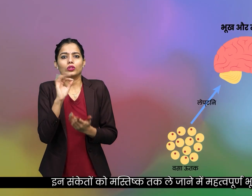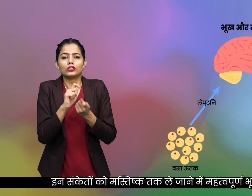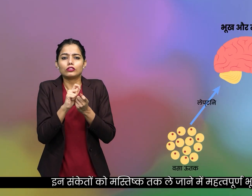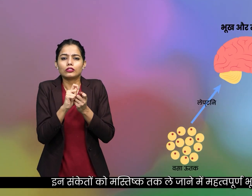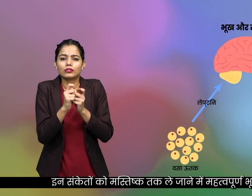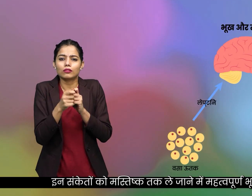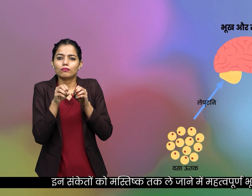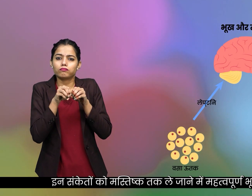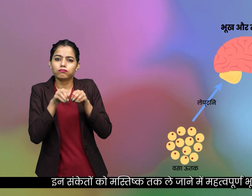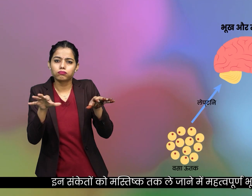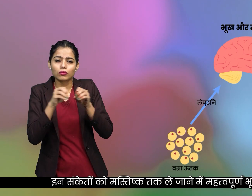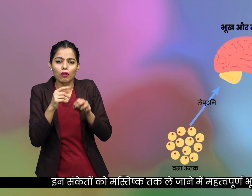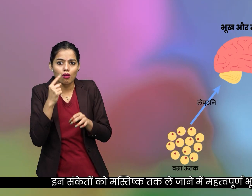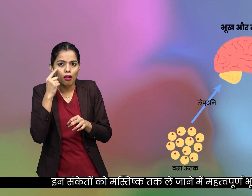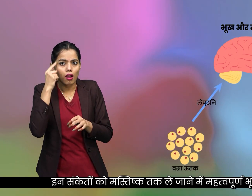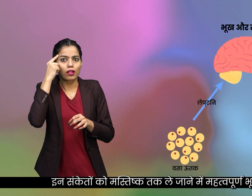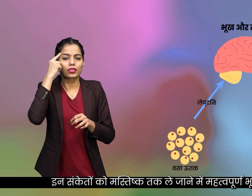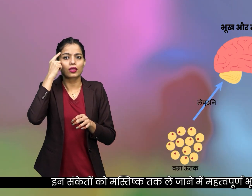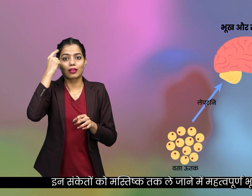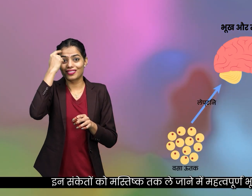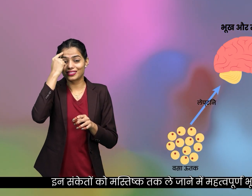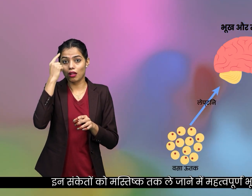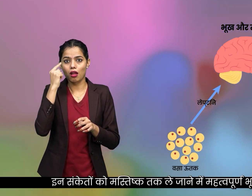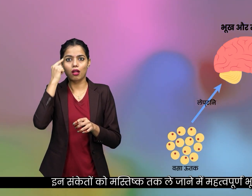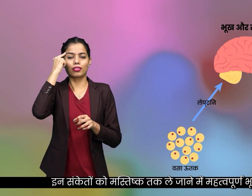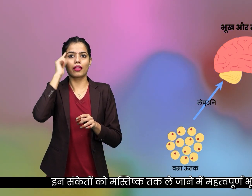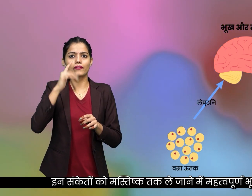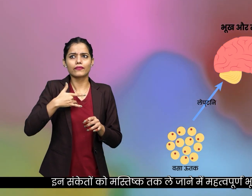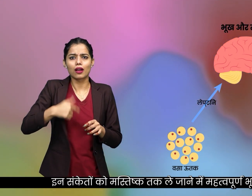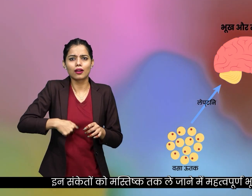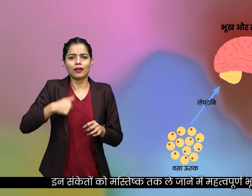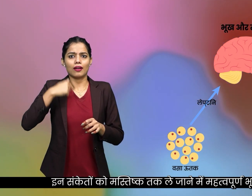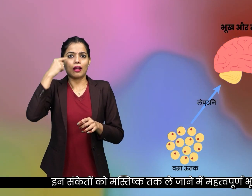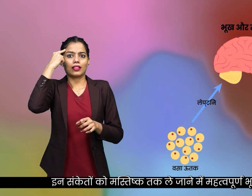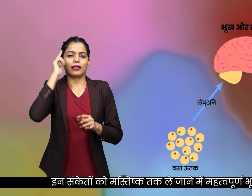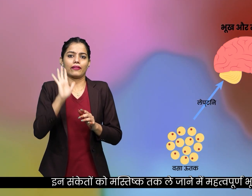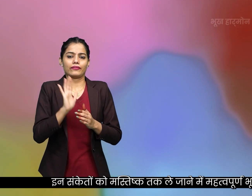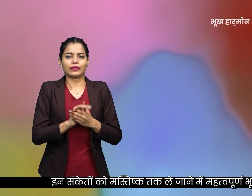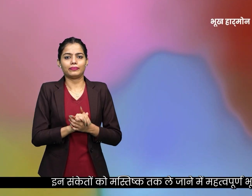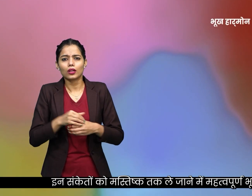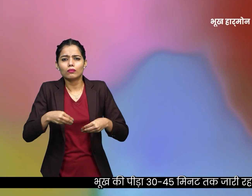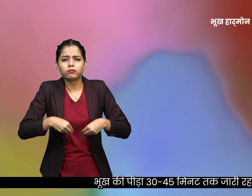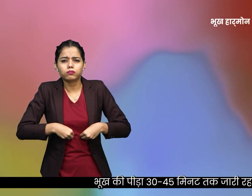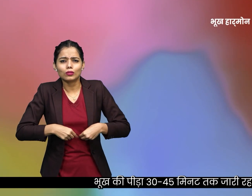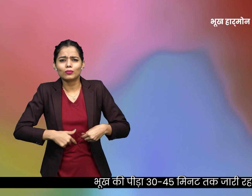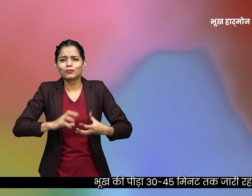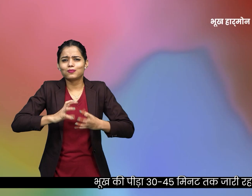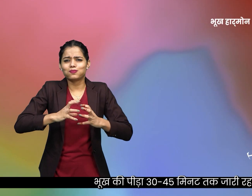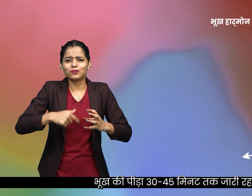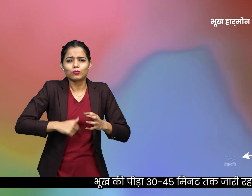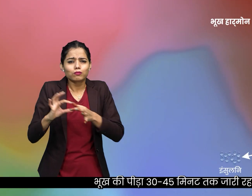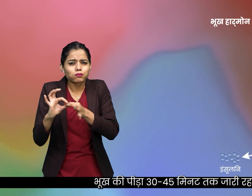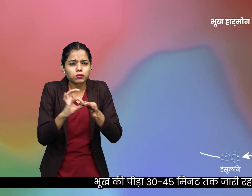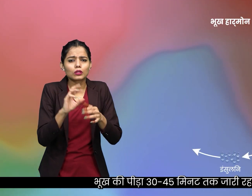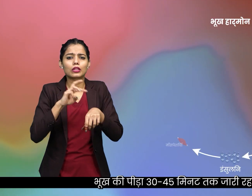तांत्रिका इन संकेतों को मस्तिष्क तक ले जाने में महत्वपूर्ण भूमिका निभाते हैं। भूख की